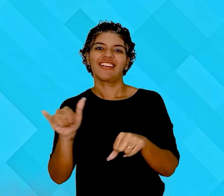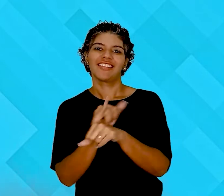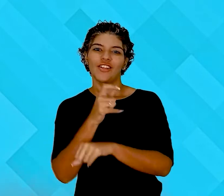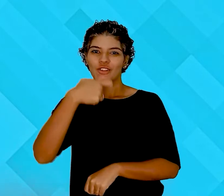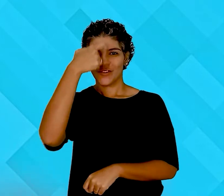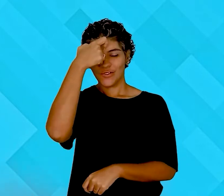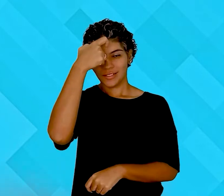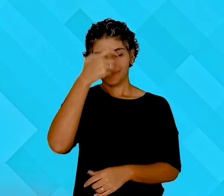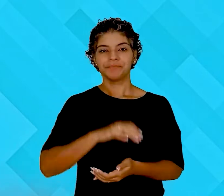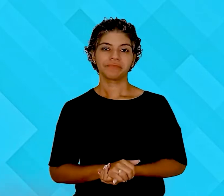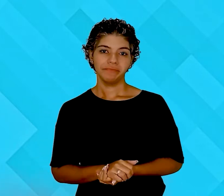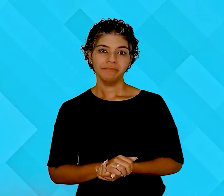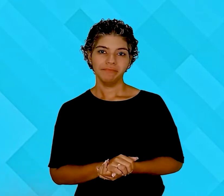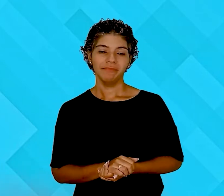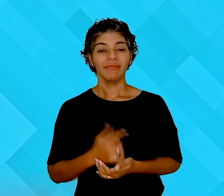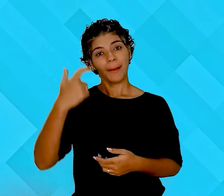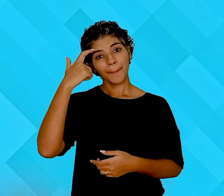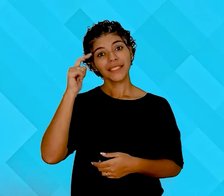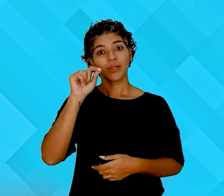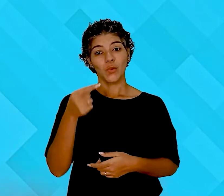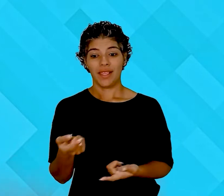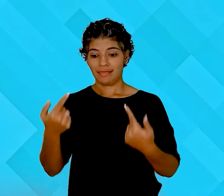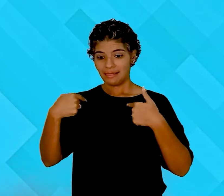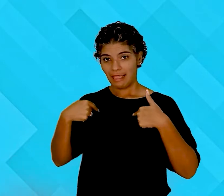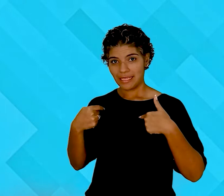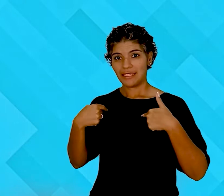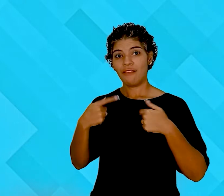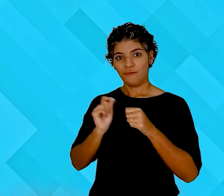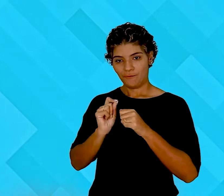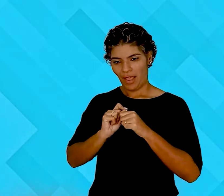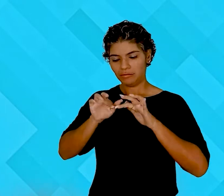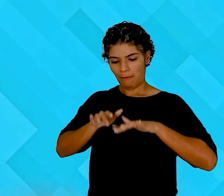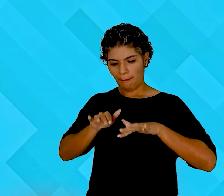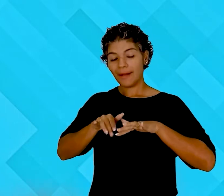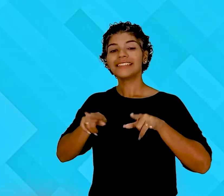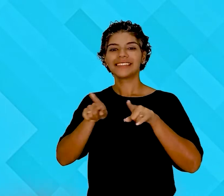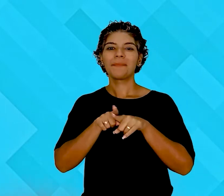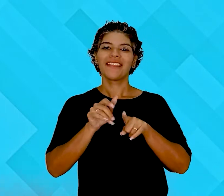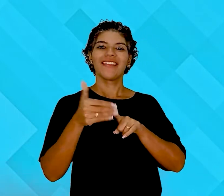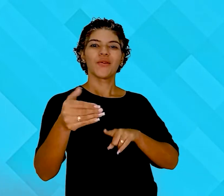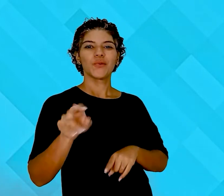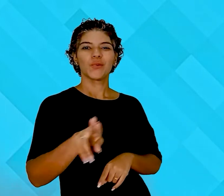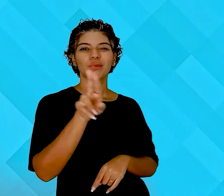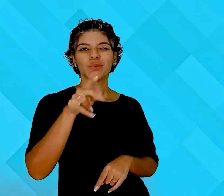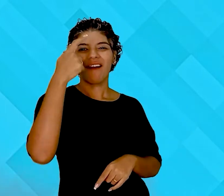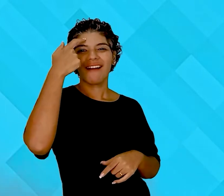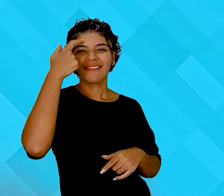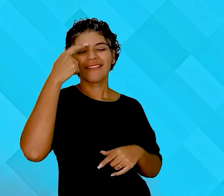sendo usuário e sendo também anunciante ou, enfim, comunicador de um projeto. É